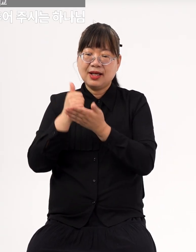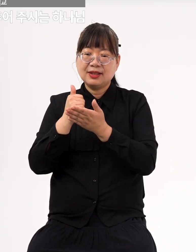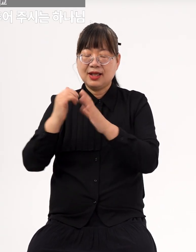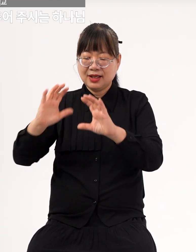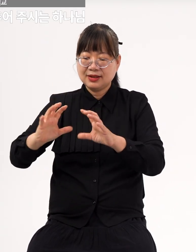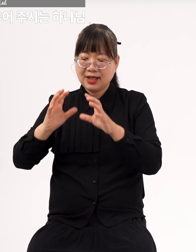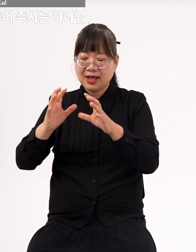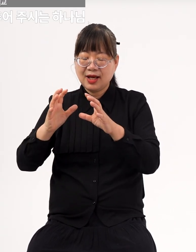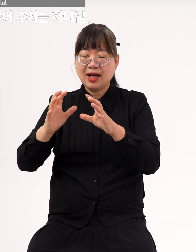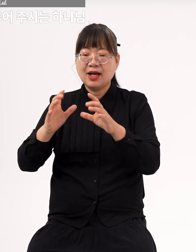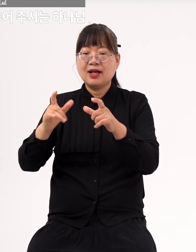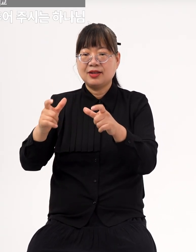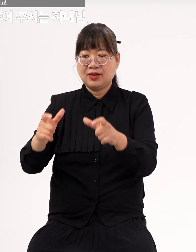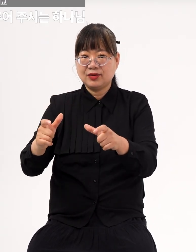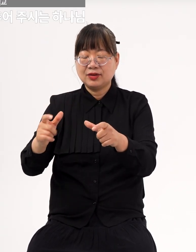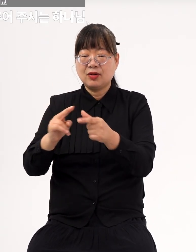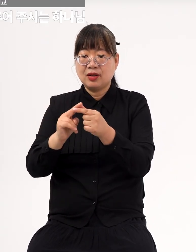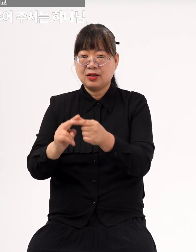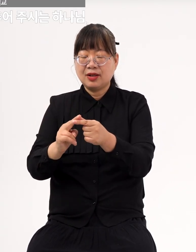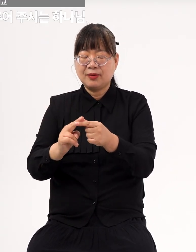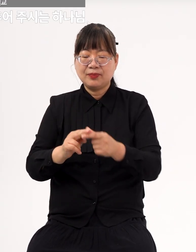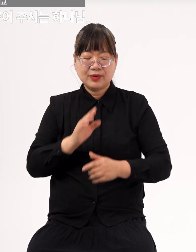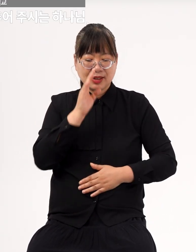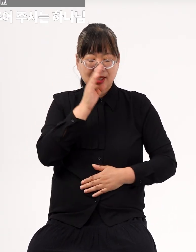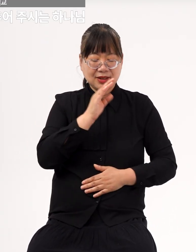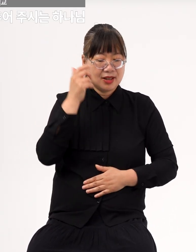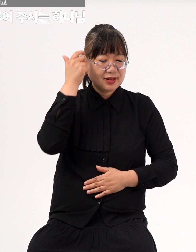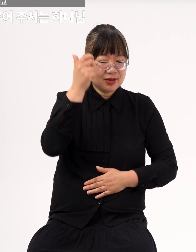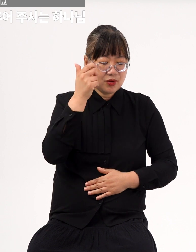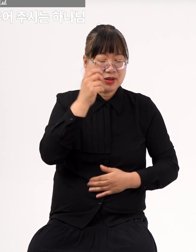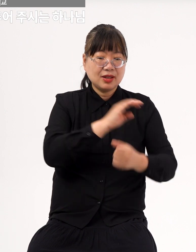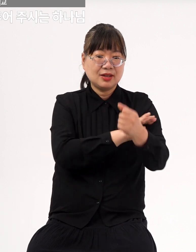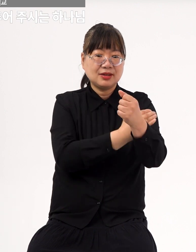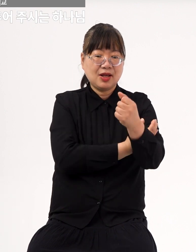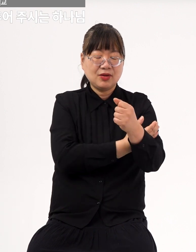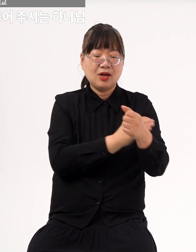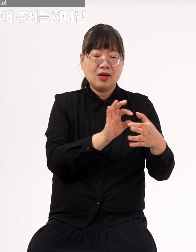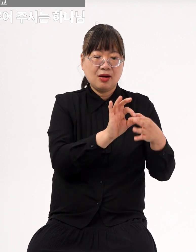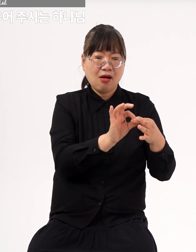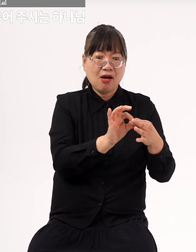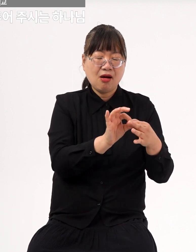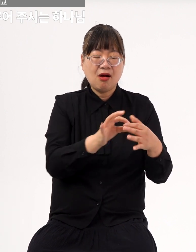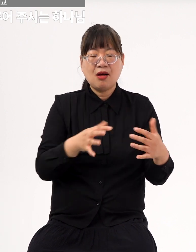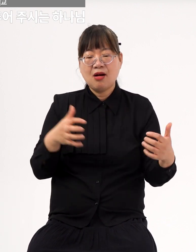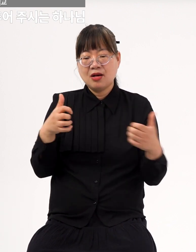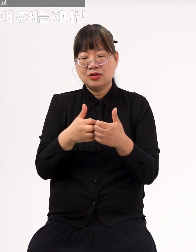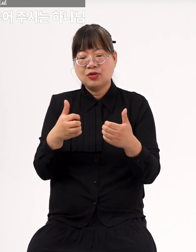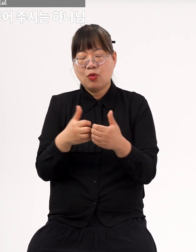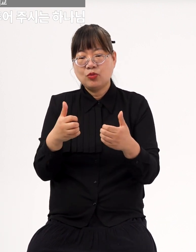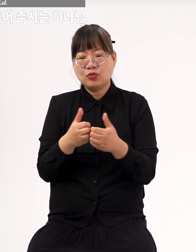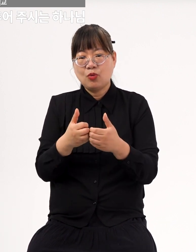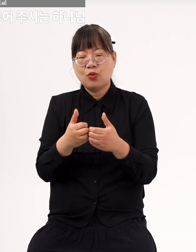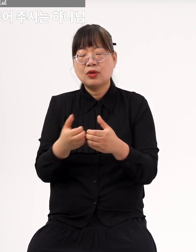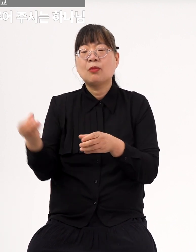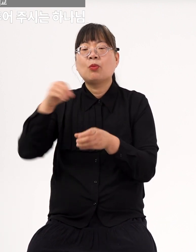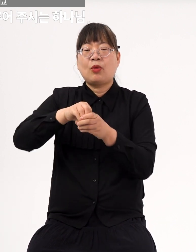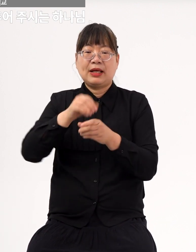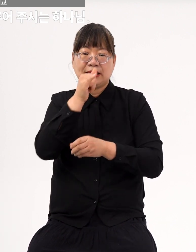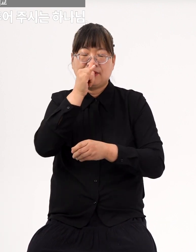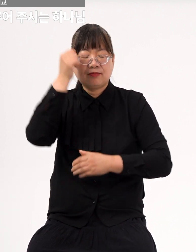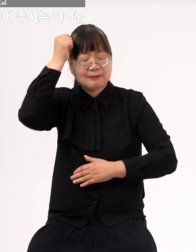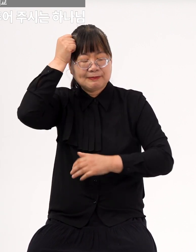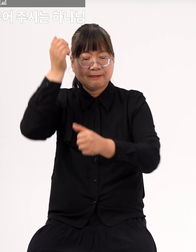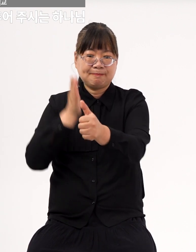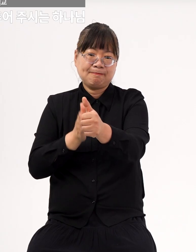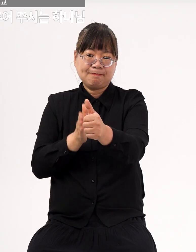하나님의 나라의 영역과 악한 영의 세력과의 전선의 일부분이라는 것을 놓쳐서는